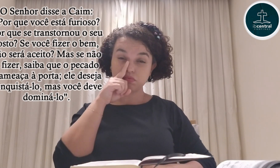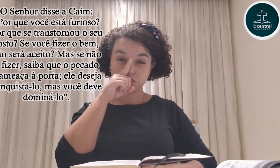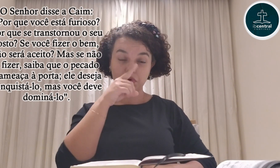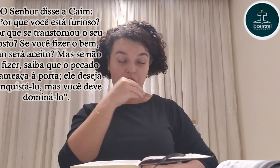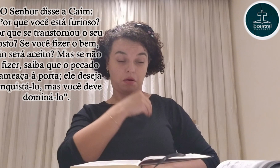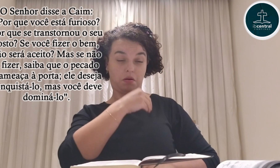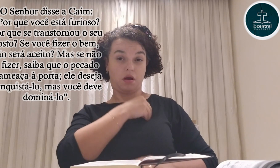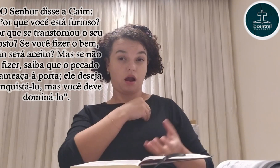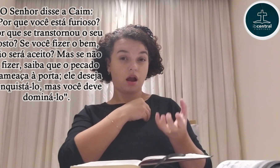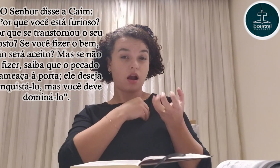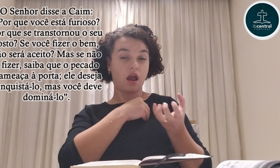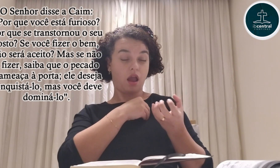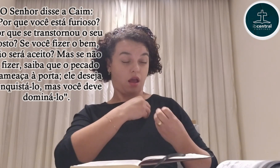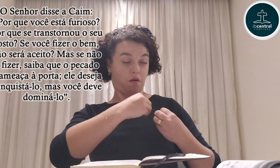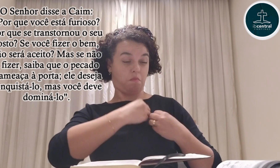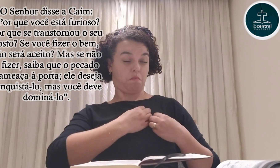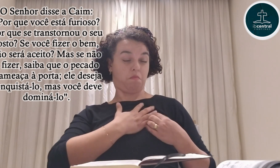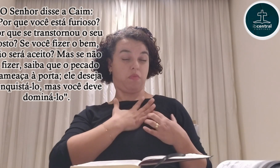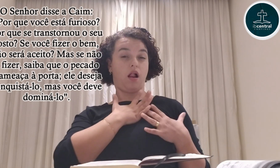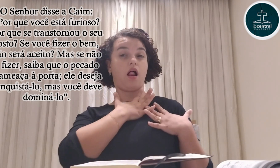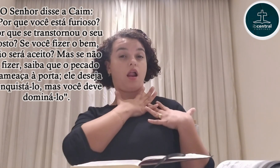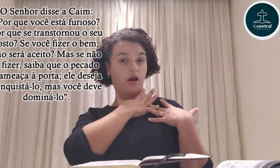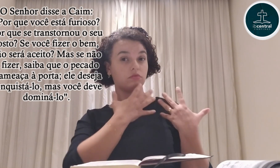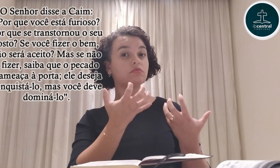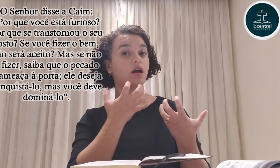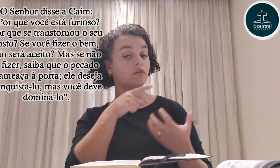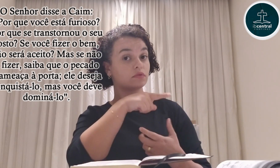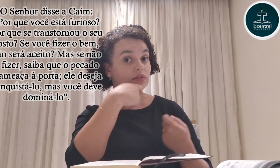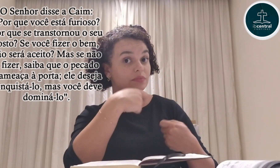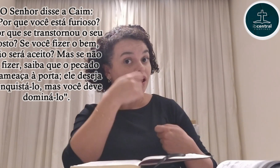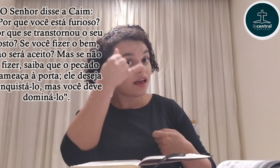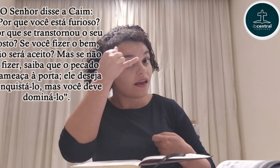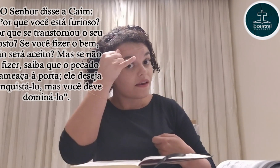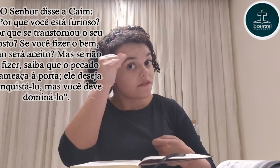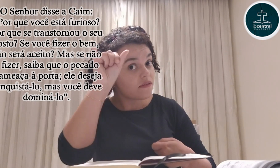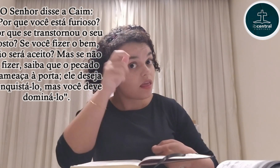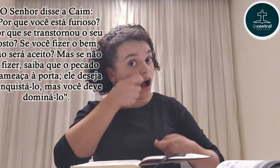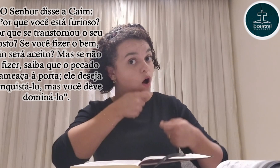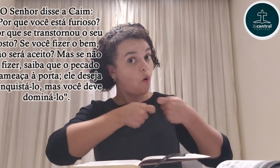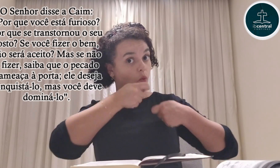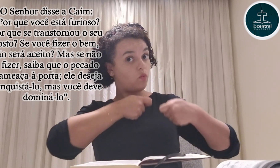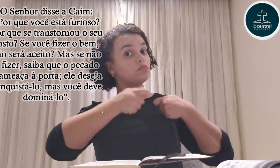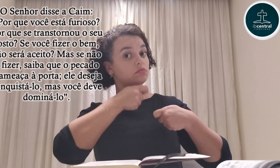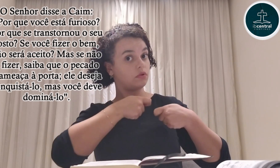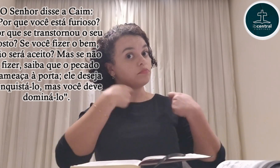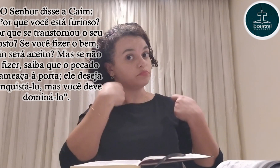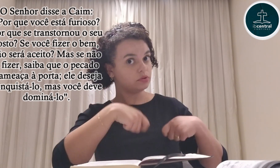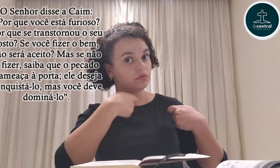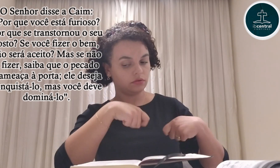saiba que o pecado o ameaça à porta. Ele deseja conquistá-lo, mas